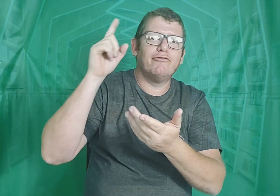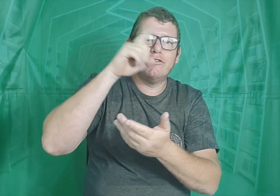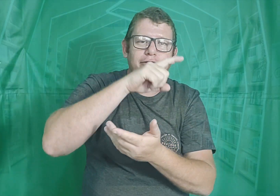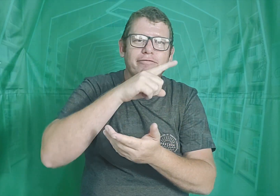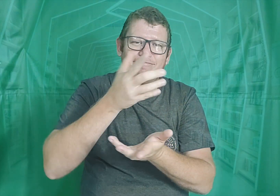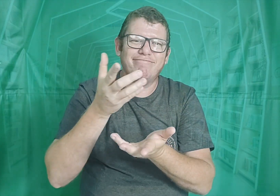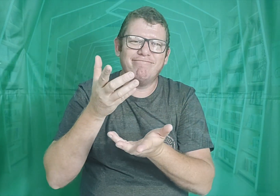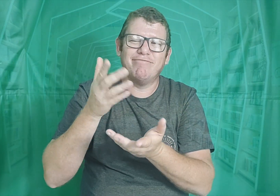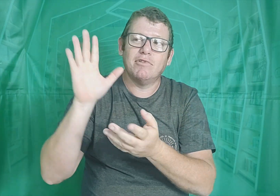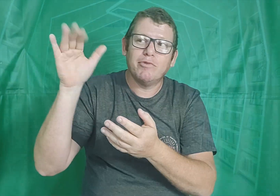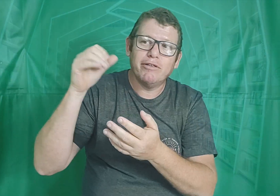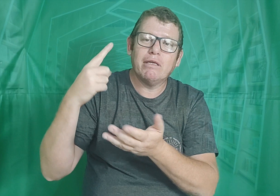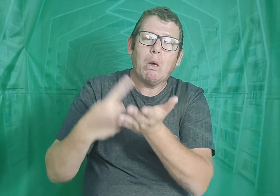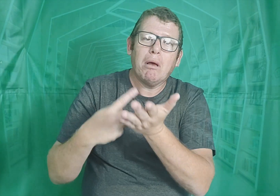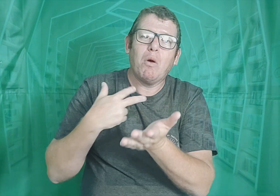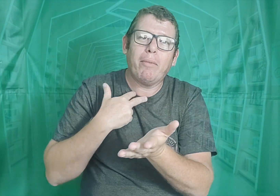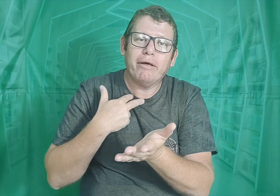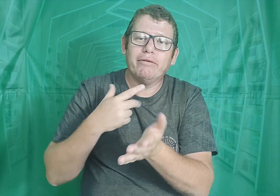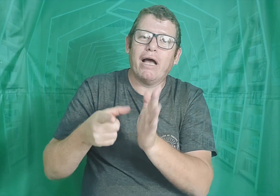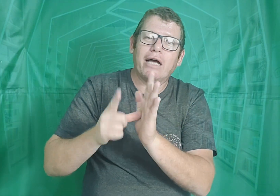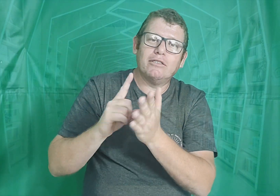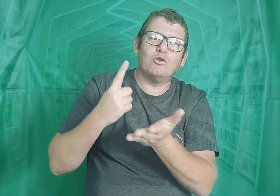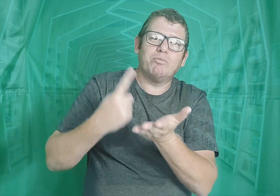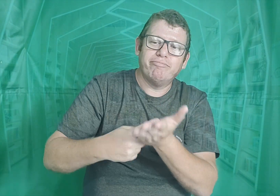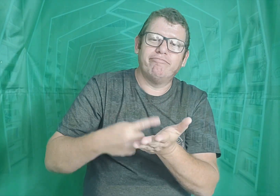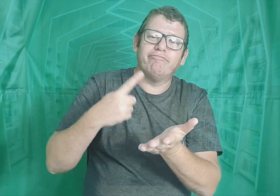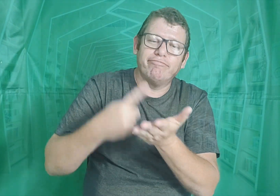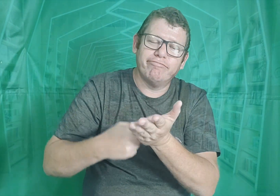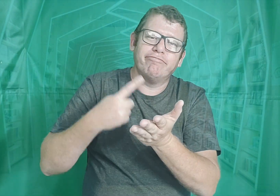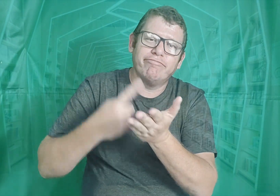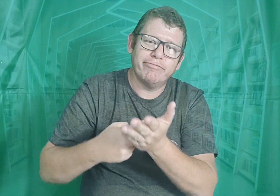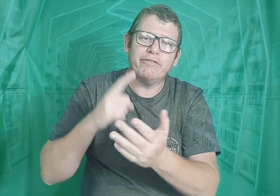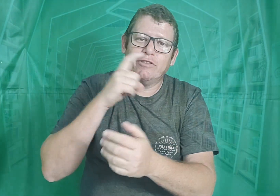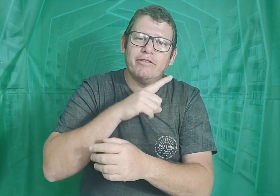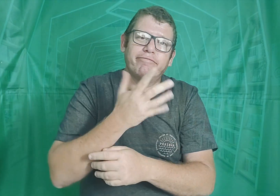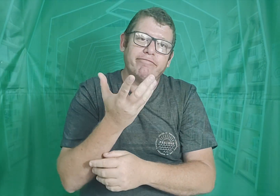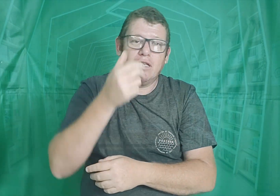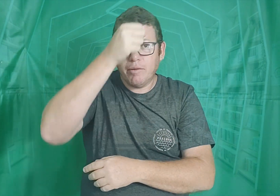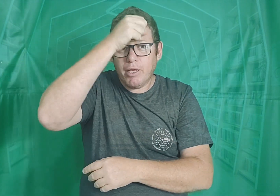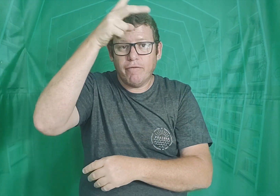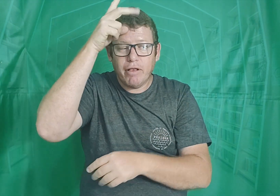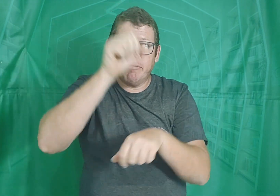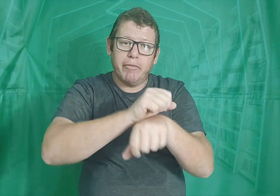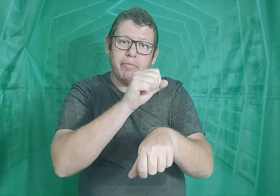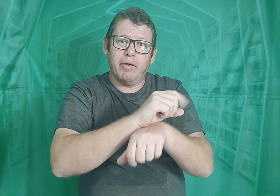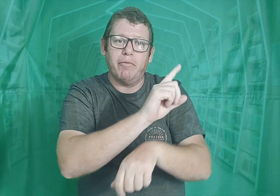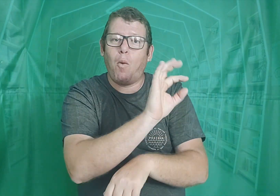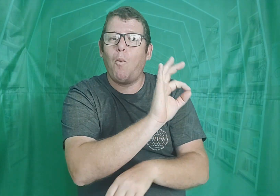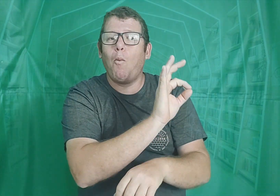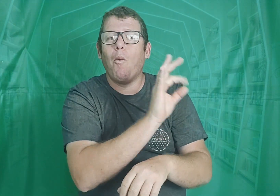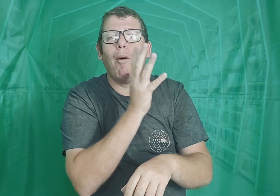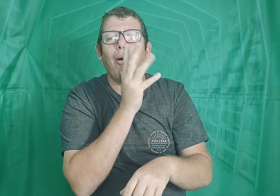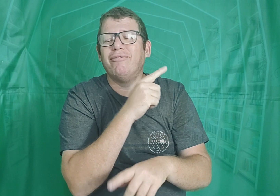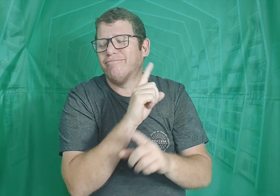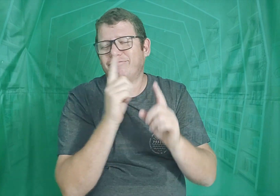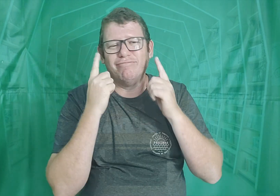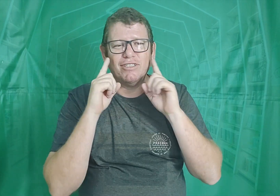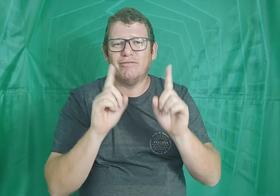ter suporte, como chamar o médico, marcar consultas ou lidar com a fila do regulamento na prefeitura. Para todas essas